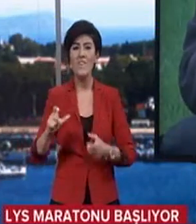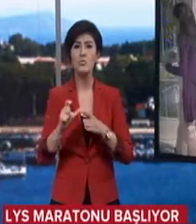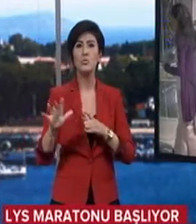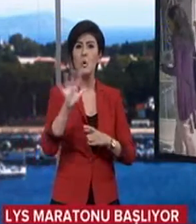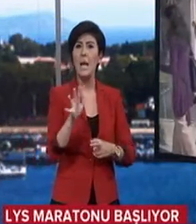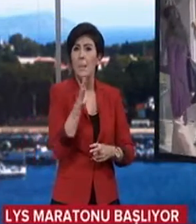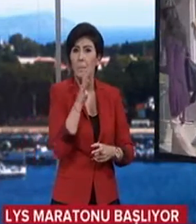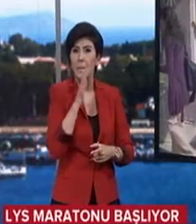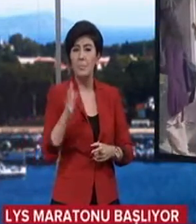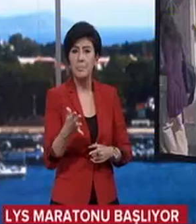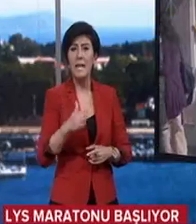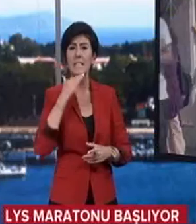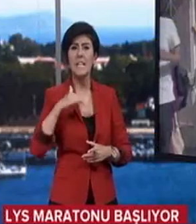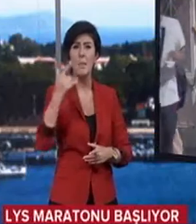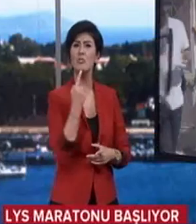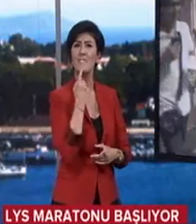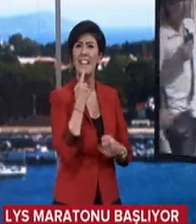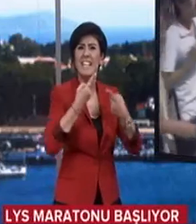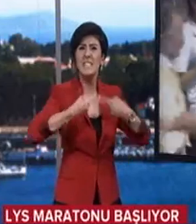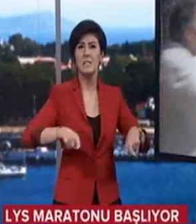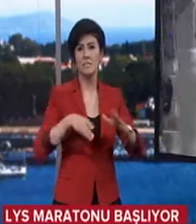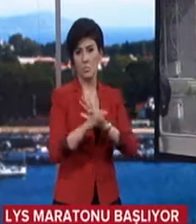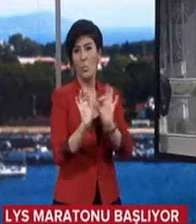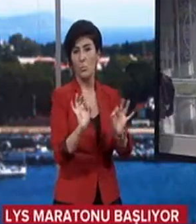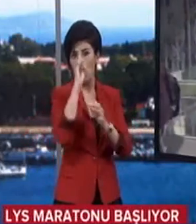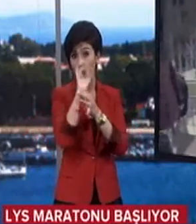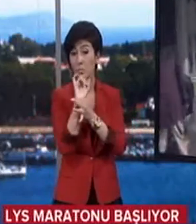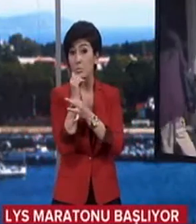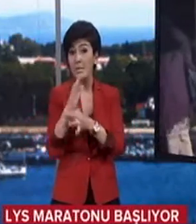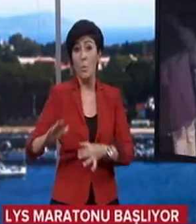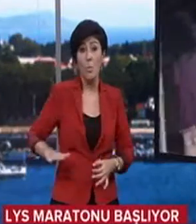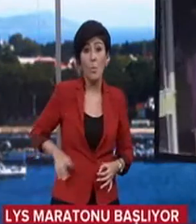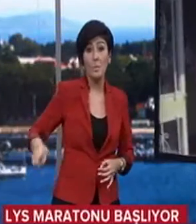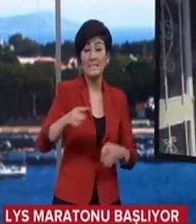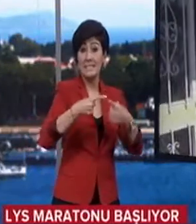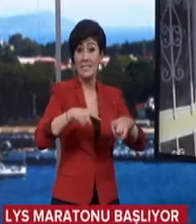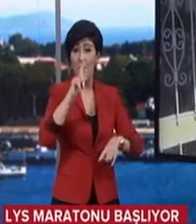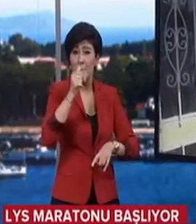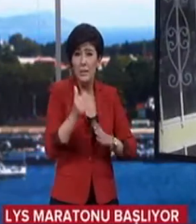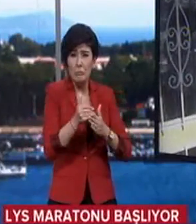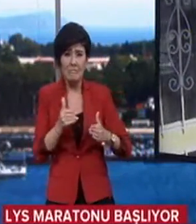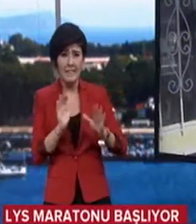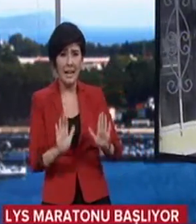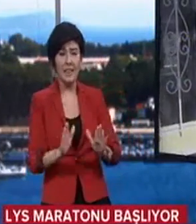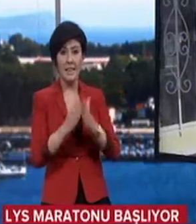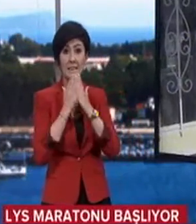coğrafya, sosyal bilimler ve yabancı dil sınavlarına girecek. Uzmanlar öğrencilerin sınava bir gün kala